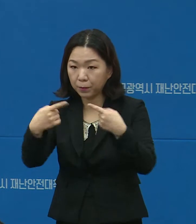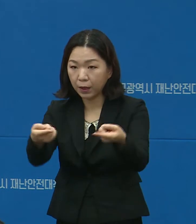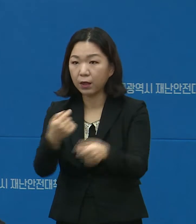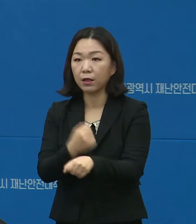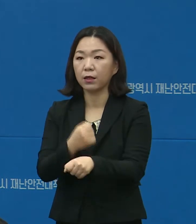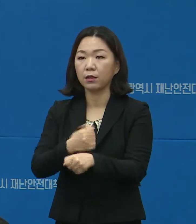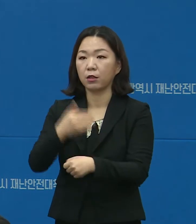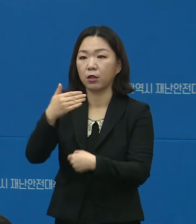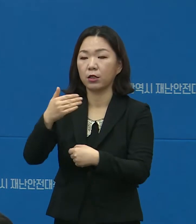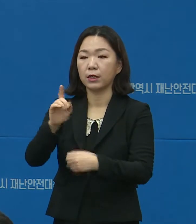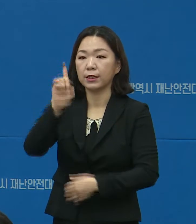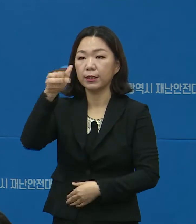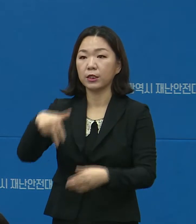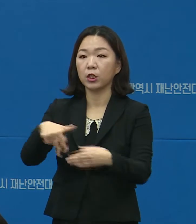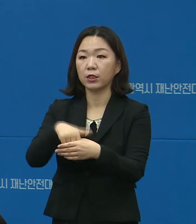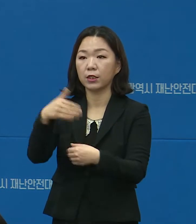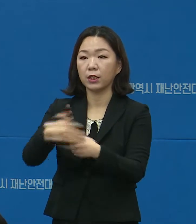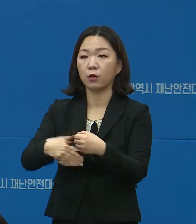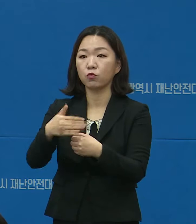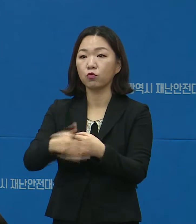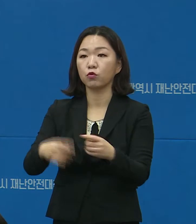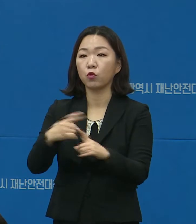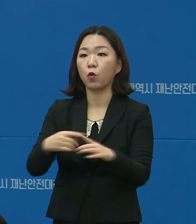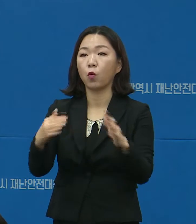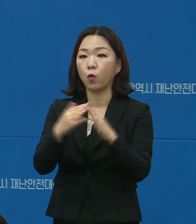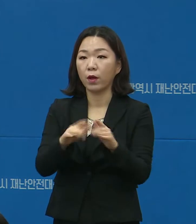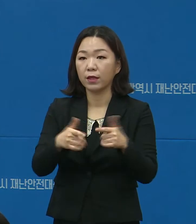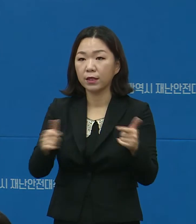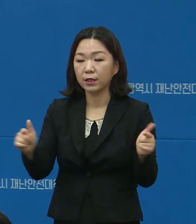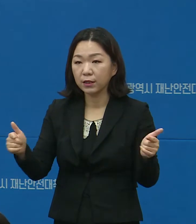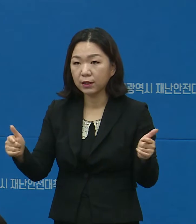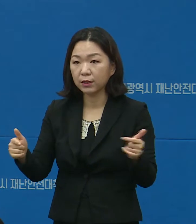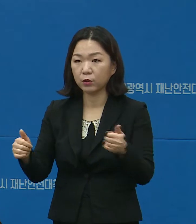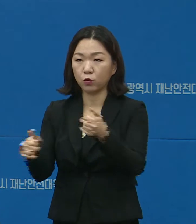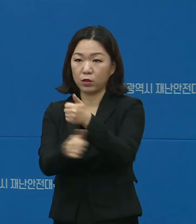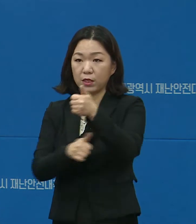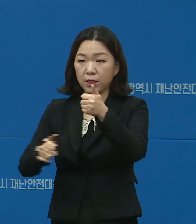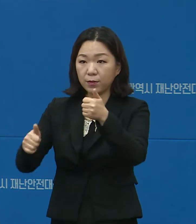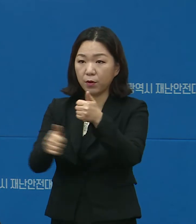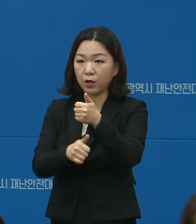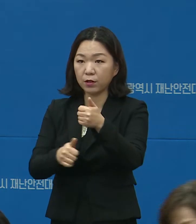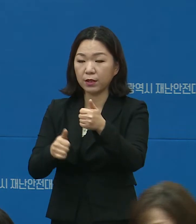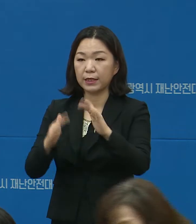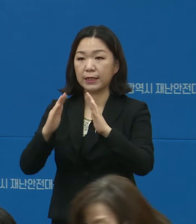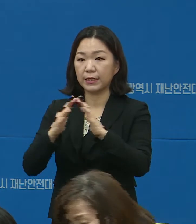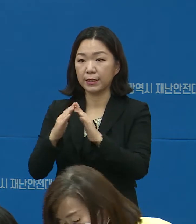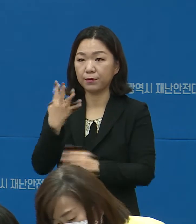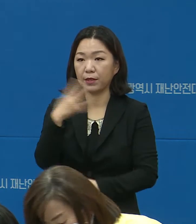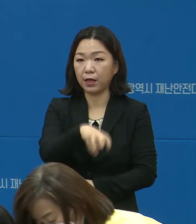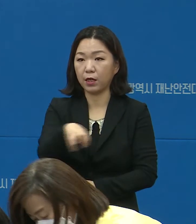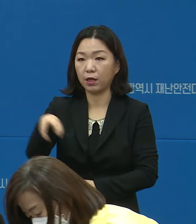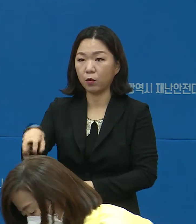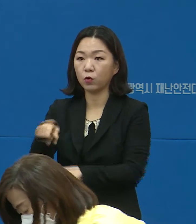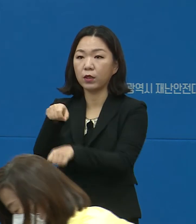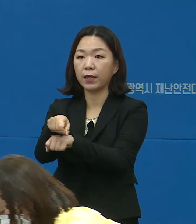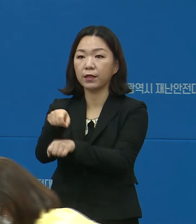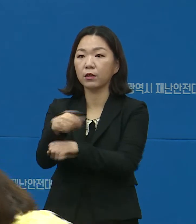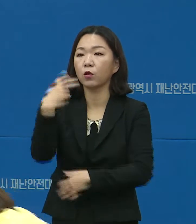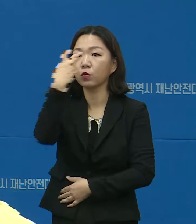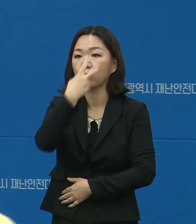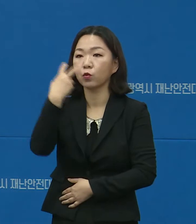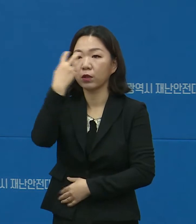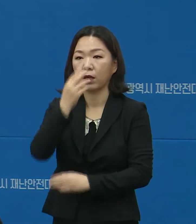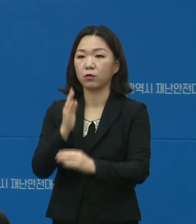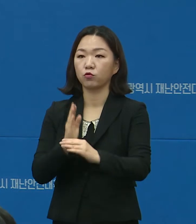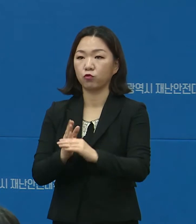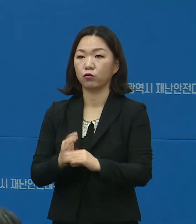신천지 대구교회와 다대호 집화장을 비롯한 주요 간부 사택 4곳에 대한 행정조사를 실시하고